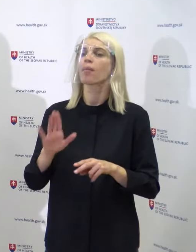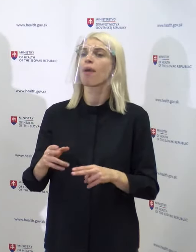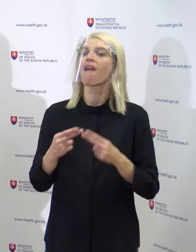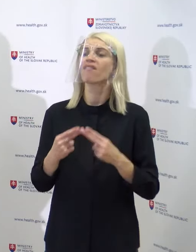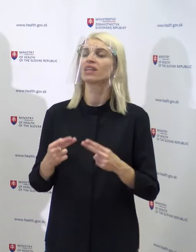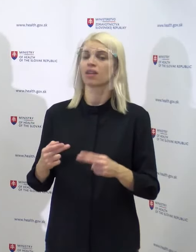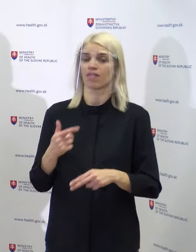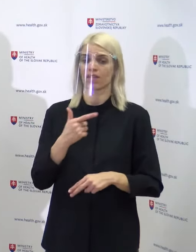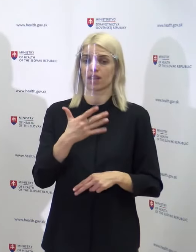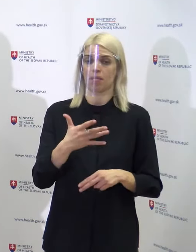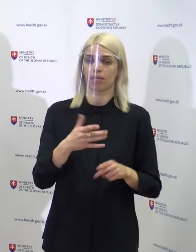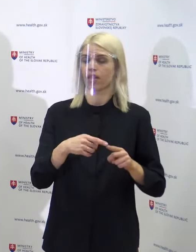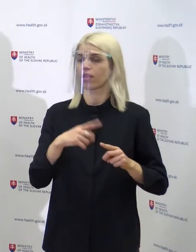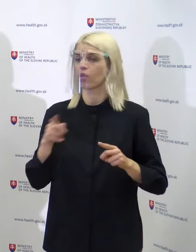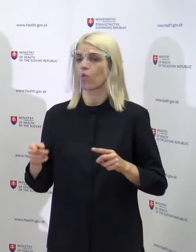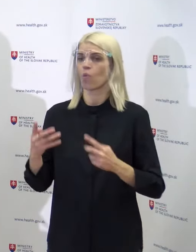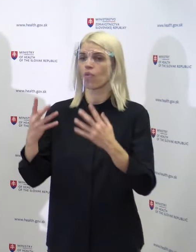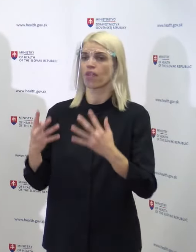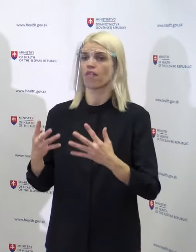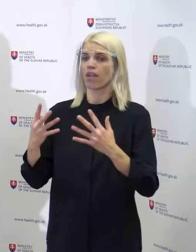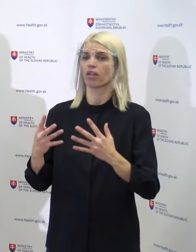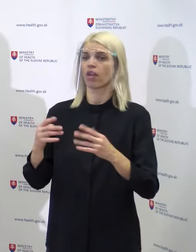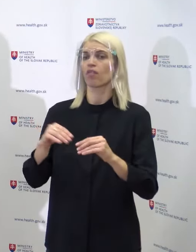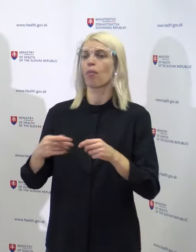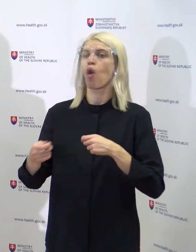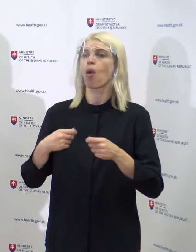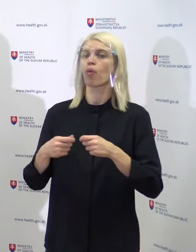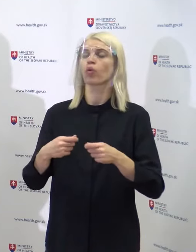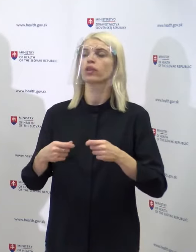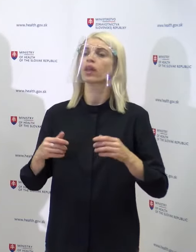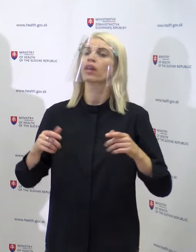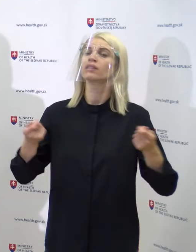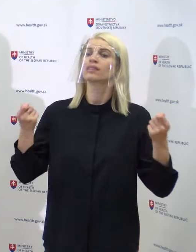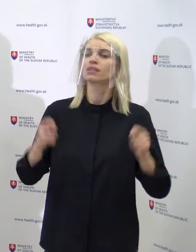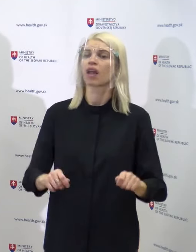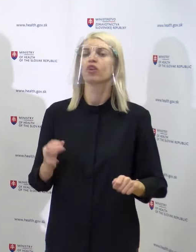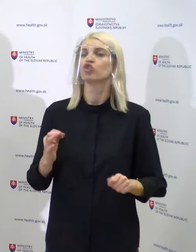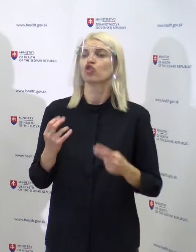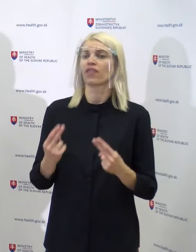do 9., keď sa zase napríklad to zatvoria. Zníženie mobility.